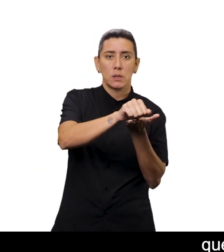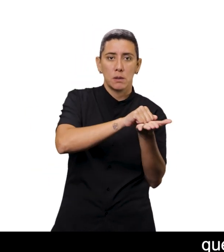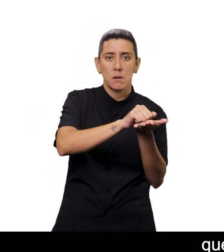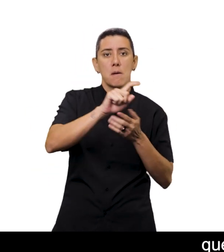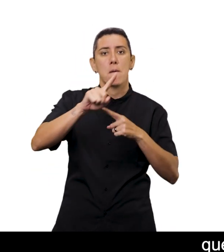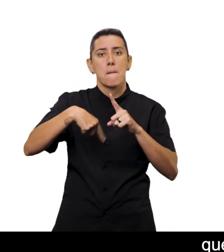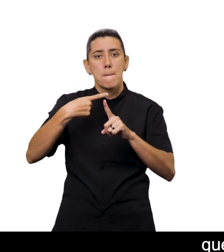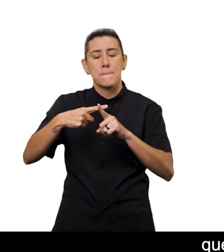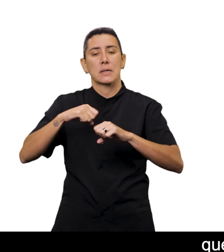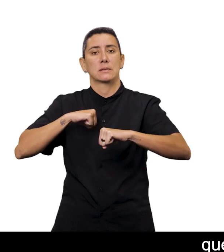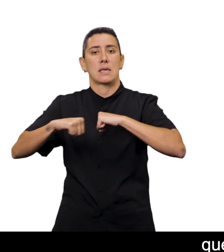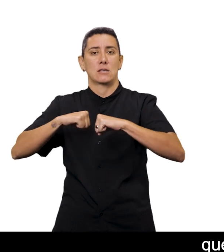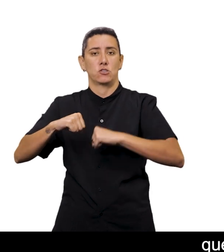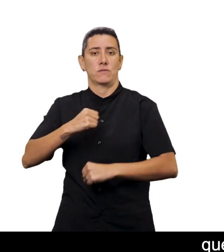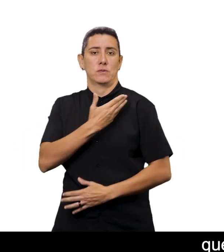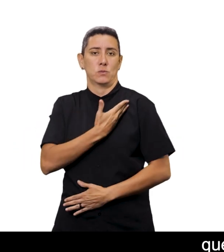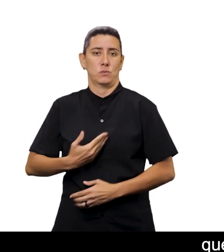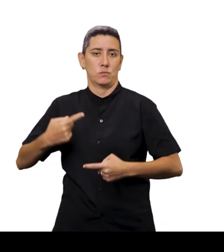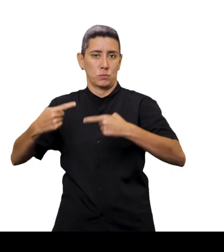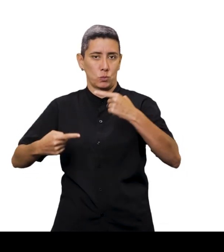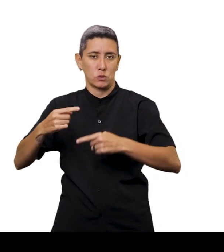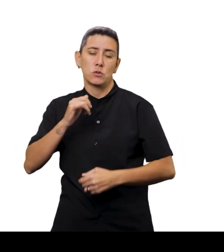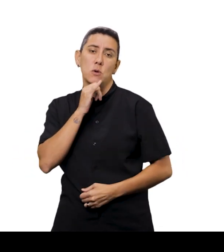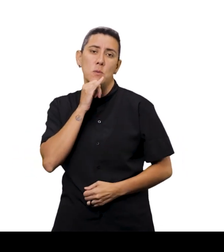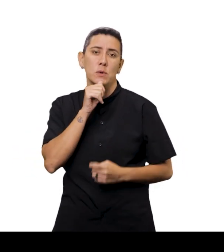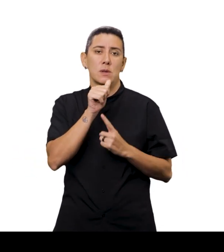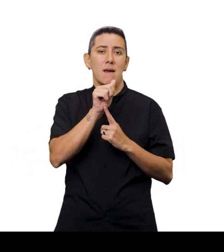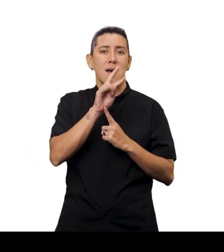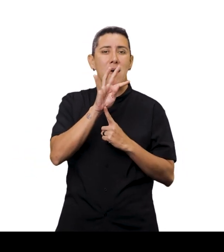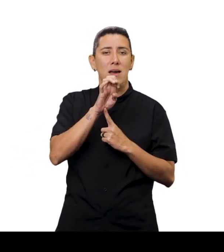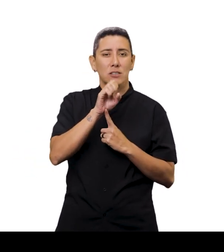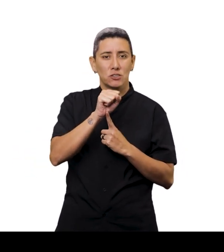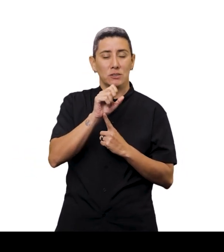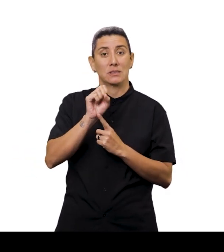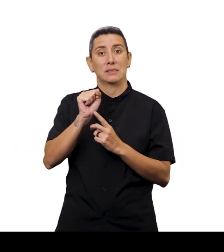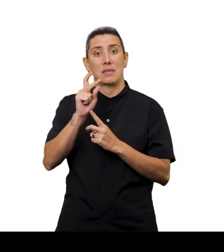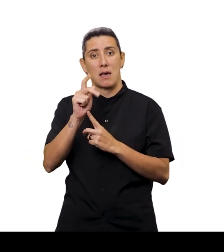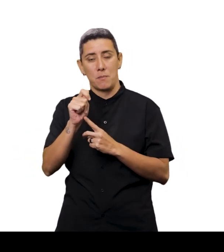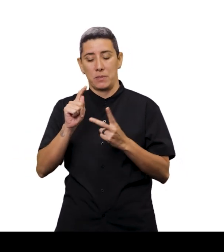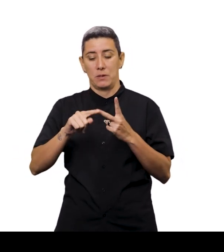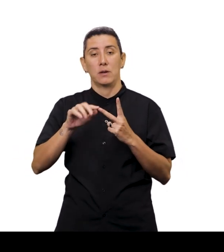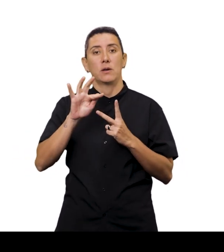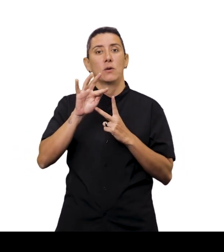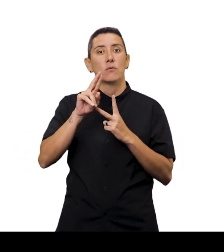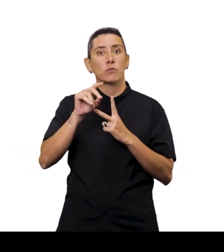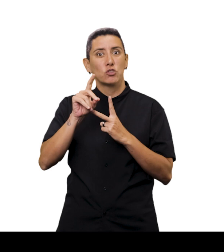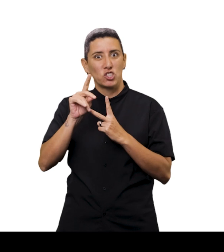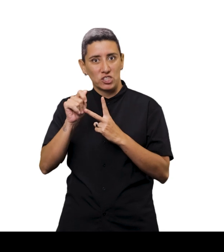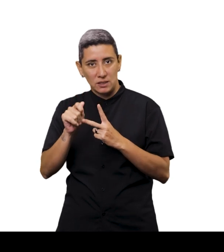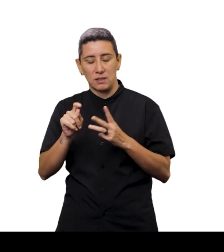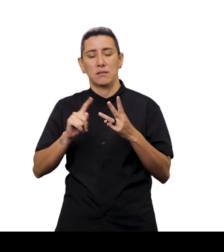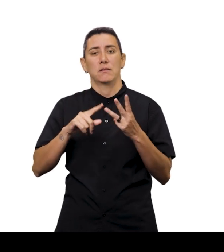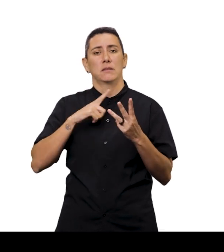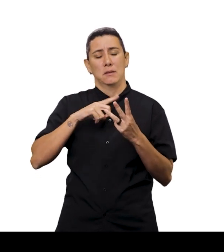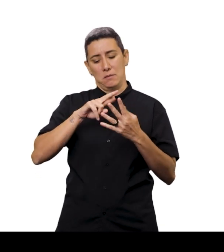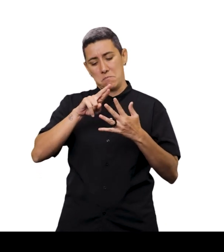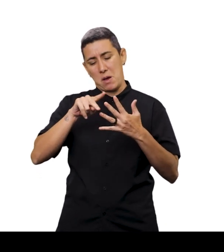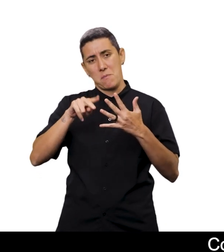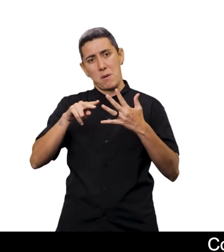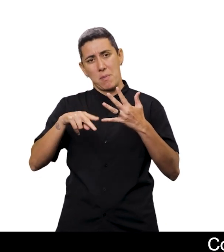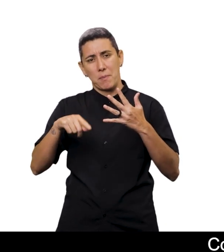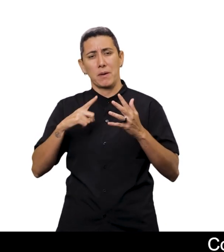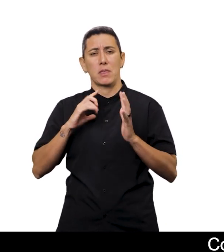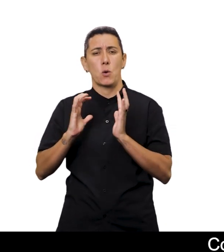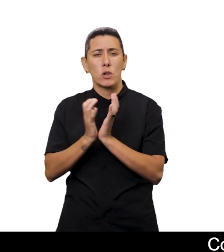arte gráfica e o ativismo político, como Artisapas, Fudida Silk, Jamac,